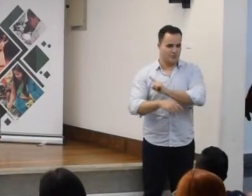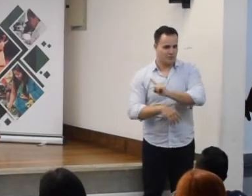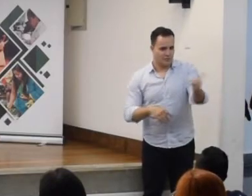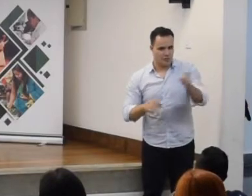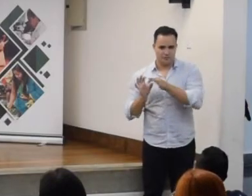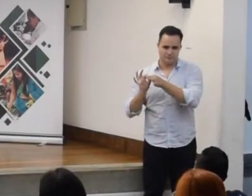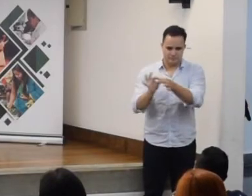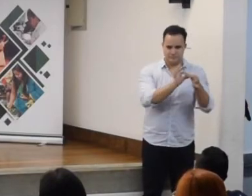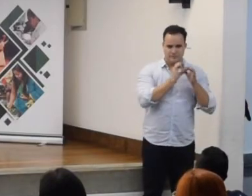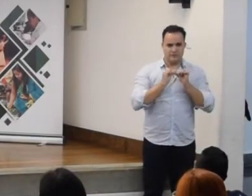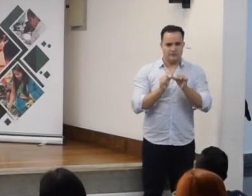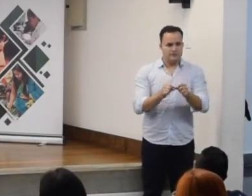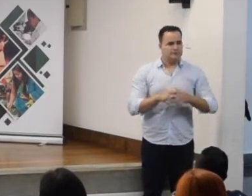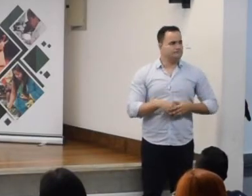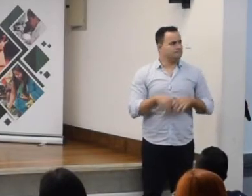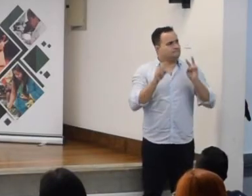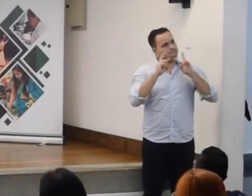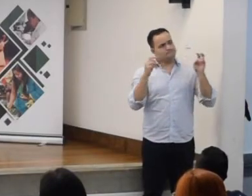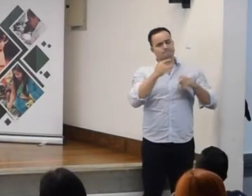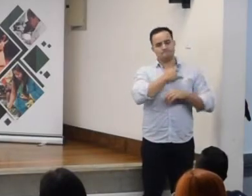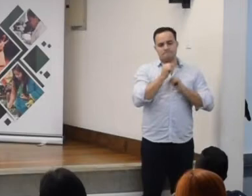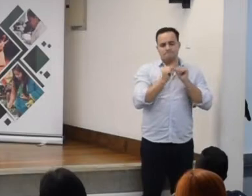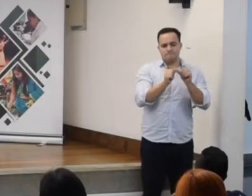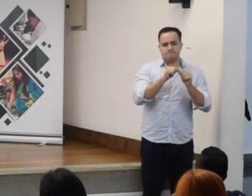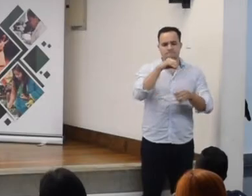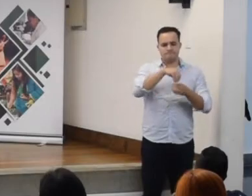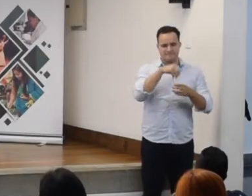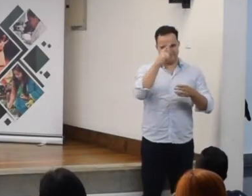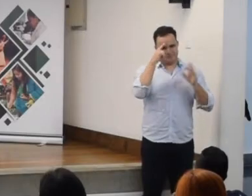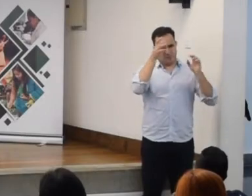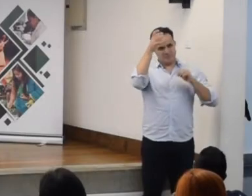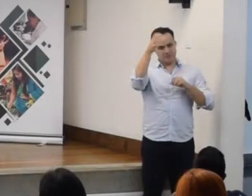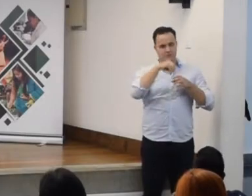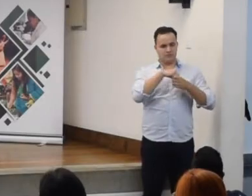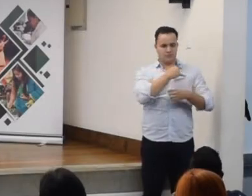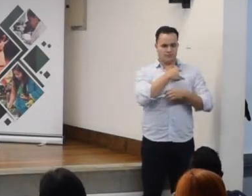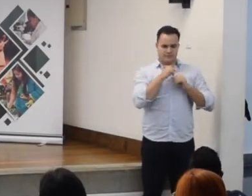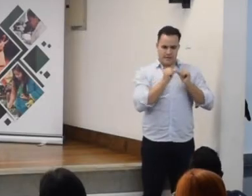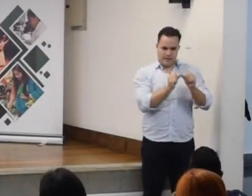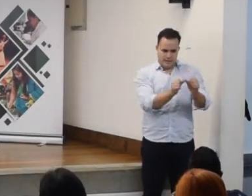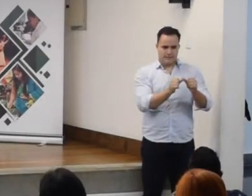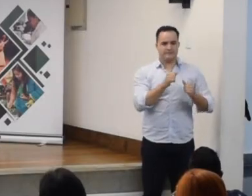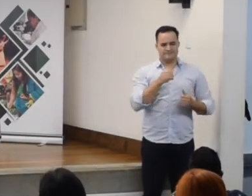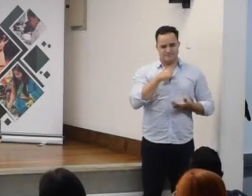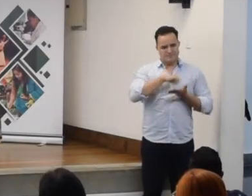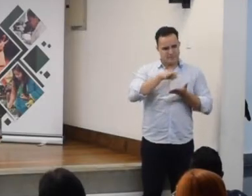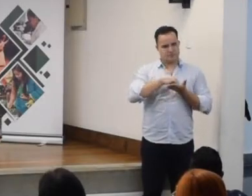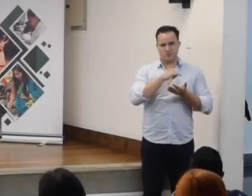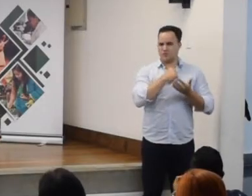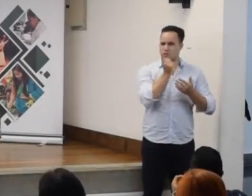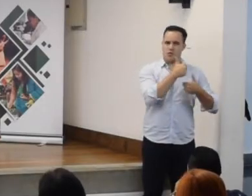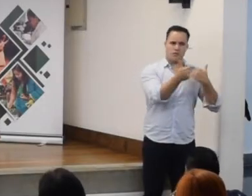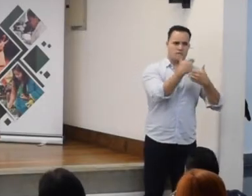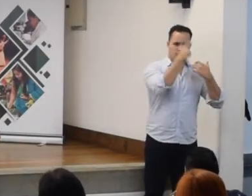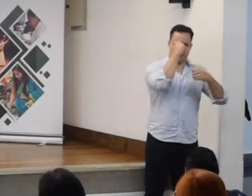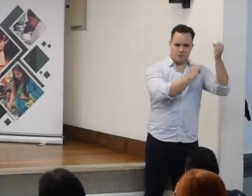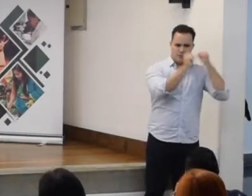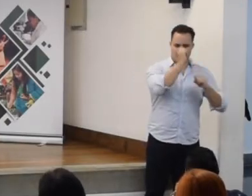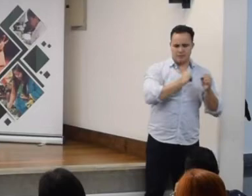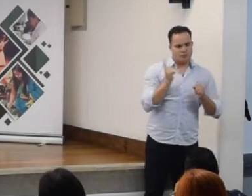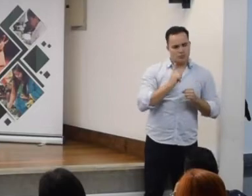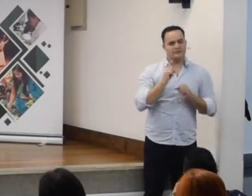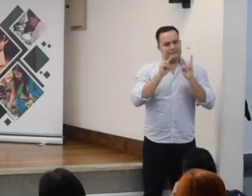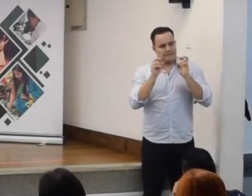universitaria es un deseo que cada vez se consolide más en ese sentido, en esa perspectiva. Por